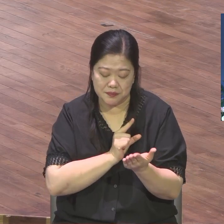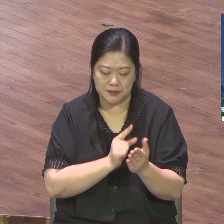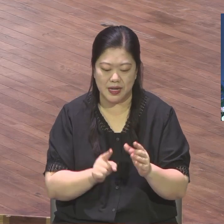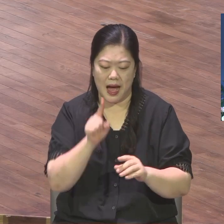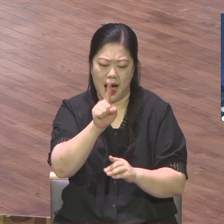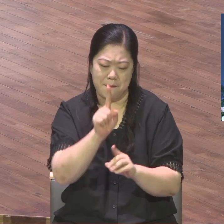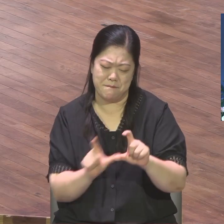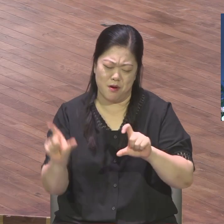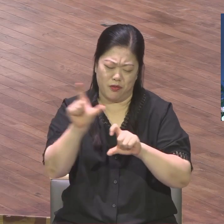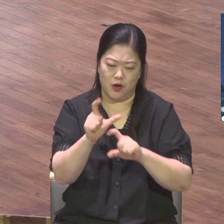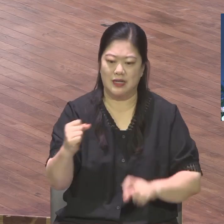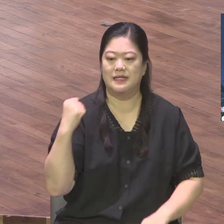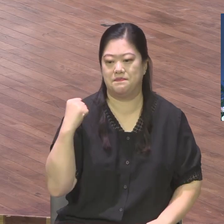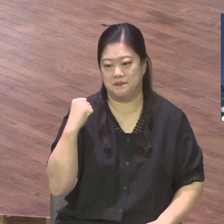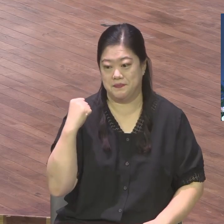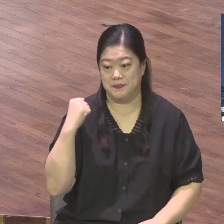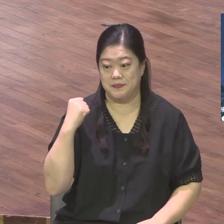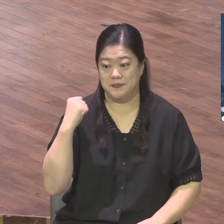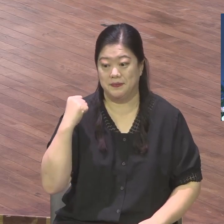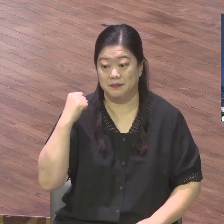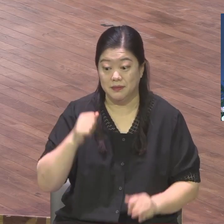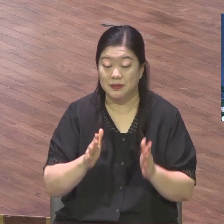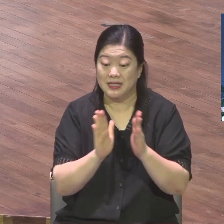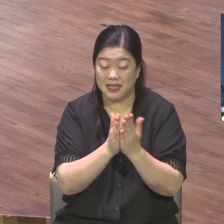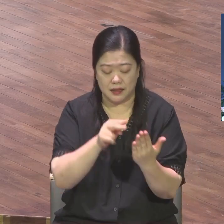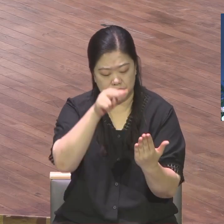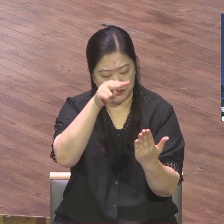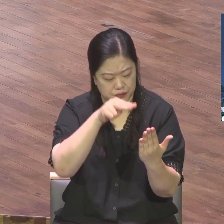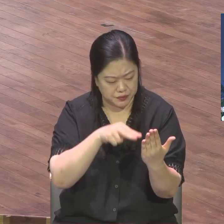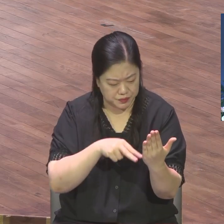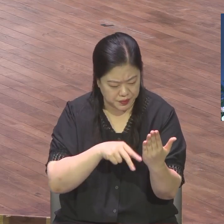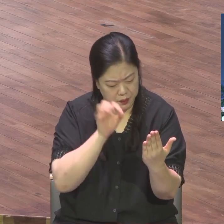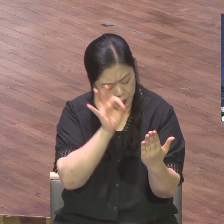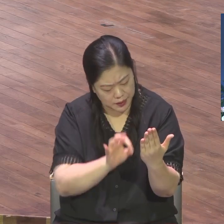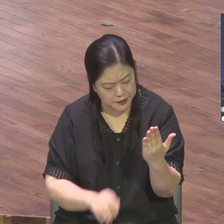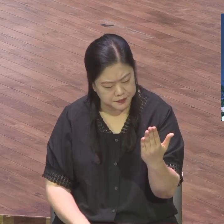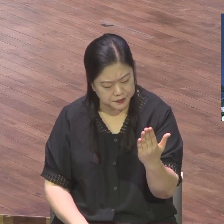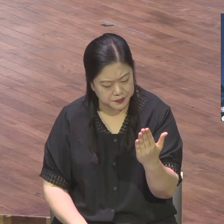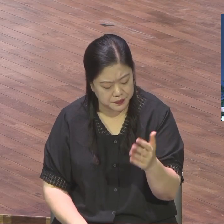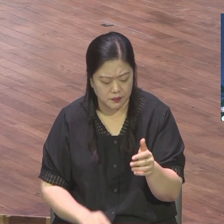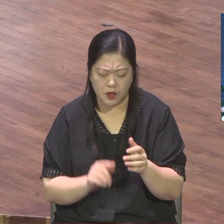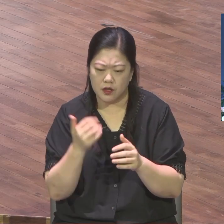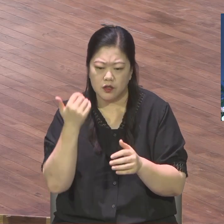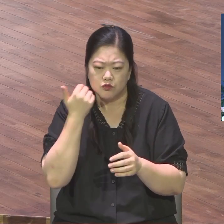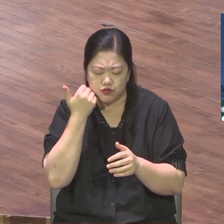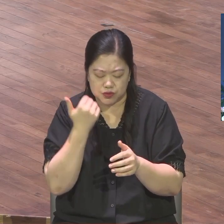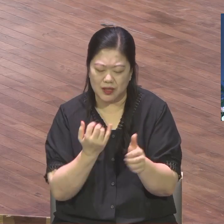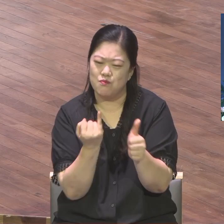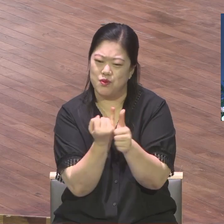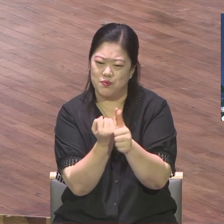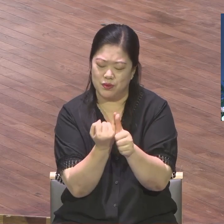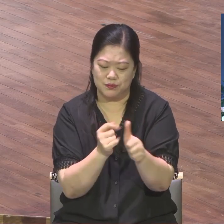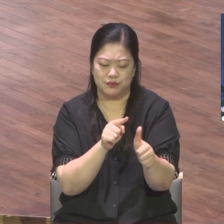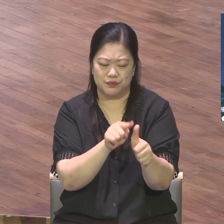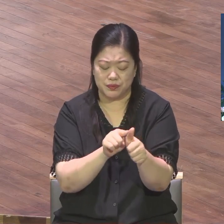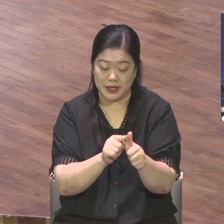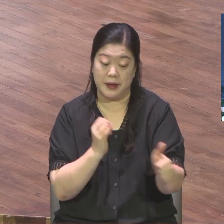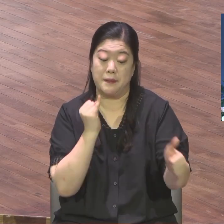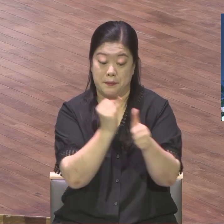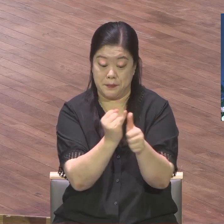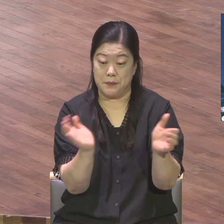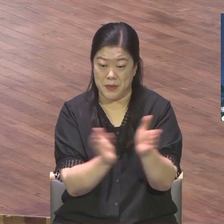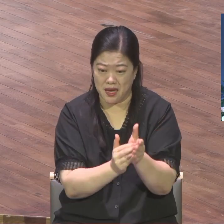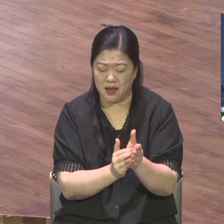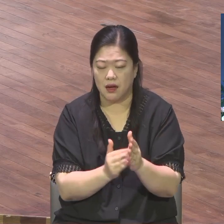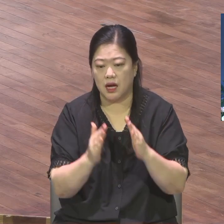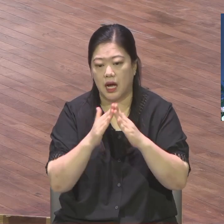책 제목인데 이 책 내용이 뭐냐. 결혼 후에 신혼생활을 하는데 전기세도 못 낼 만큼